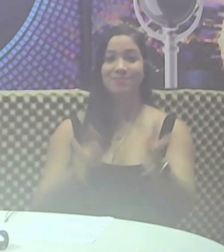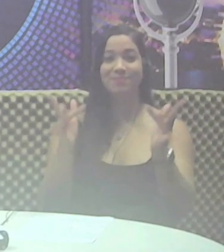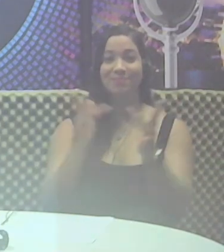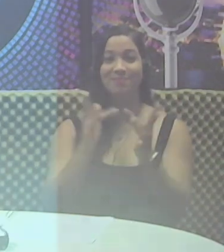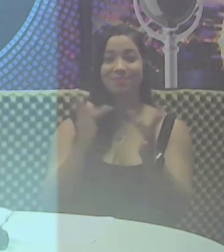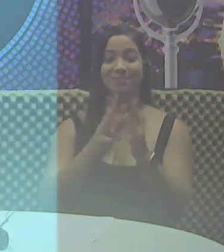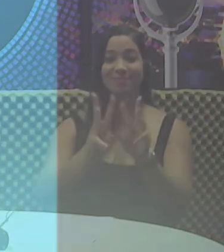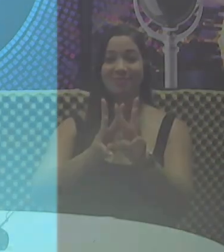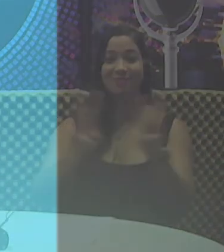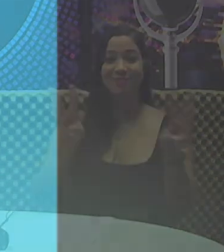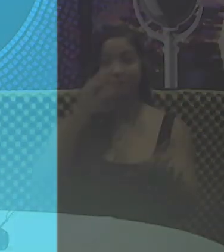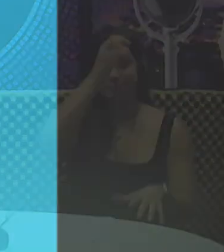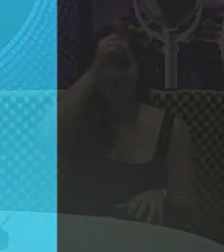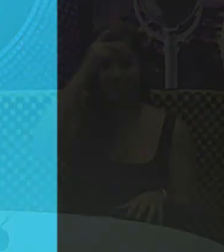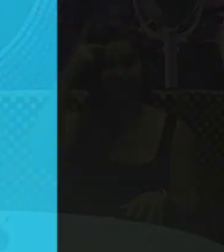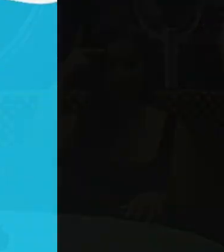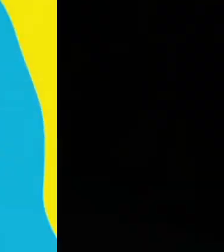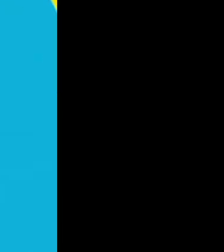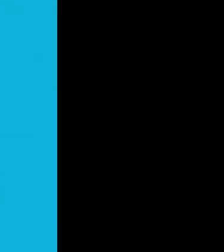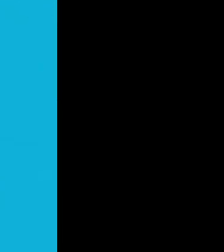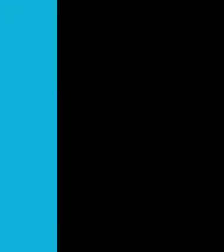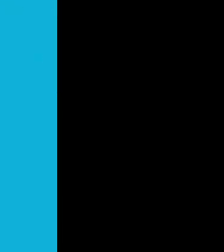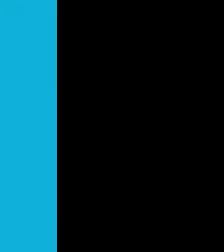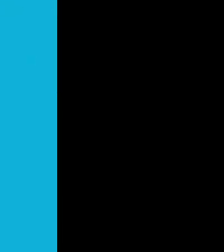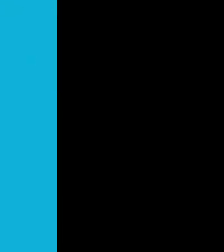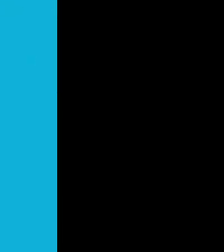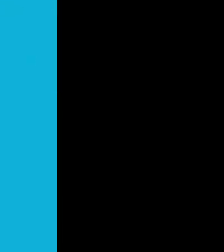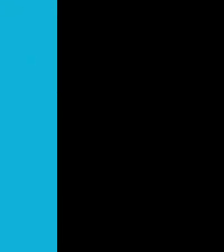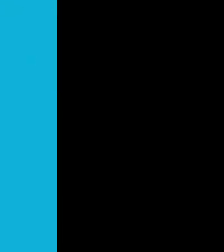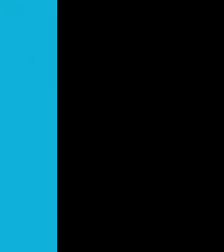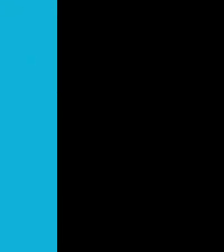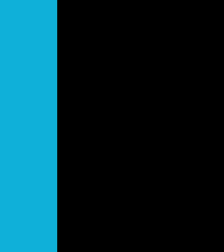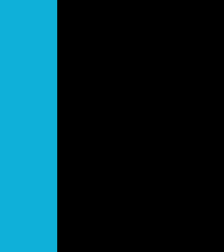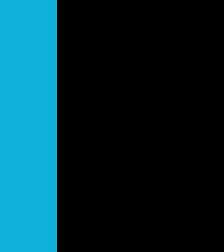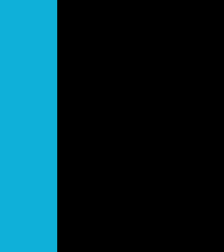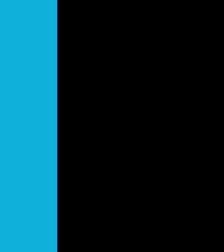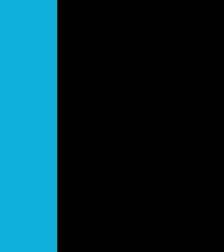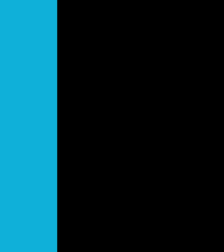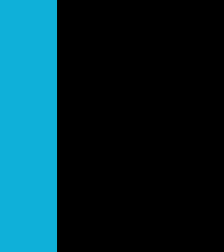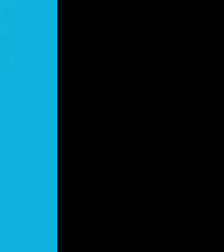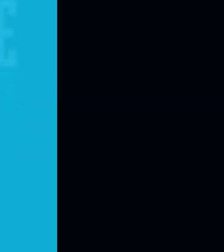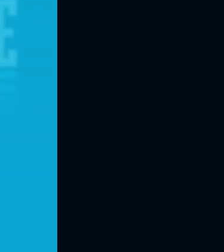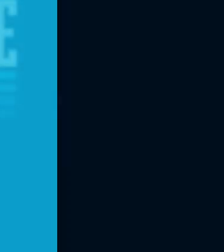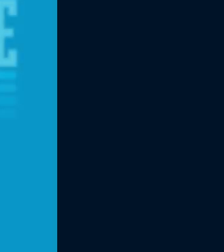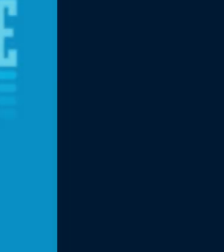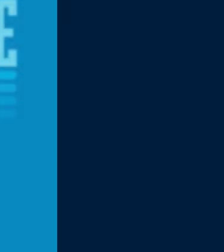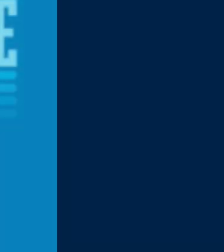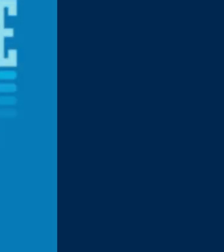Continue conosco no portal da Prefeitura e nas redes sociais.